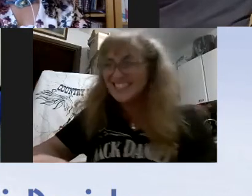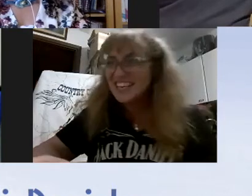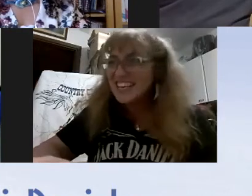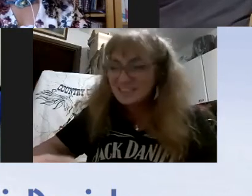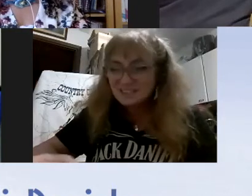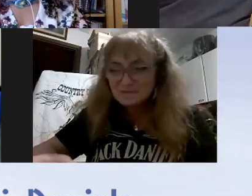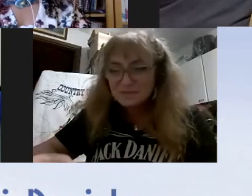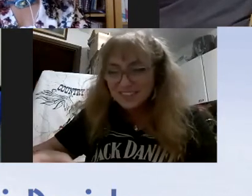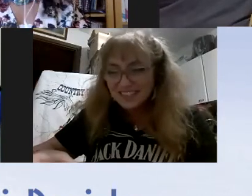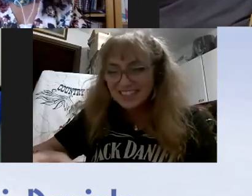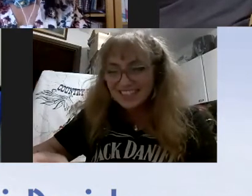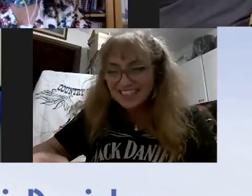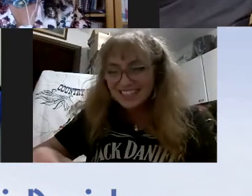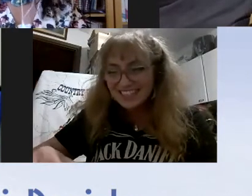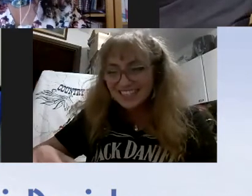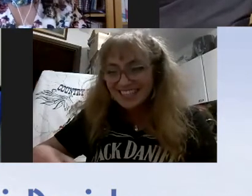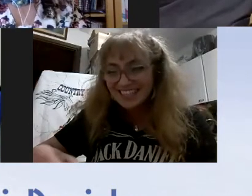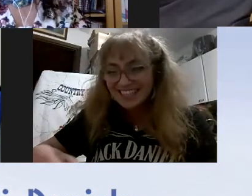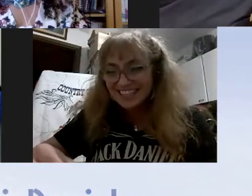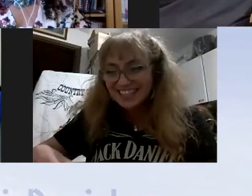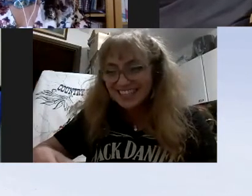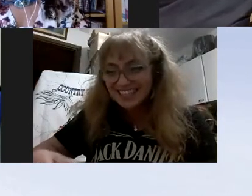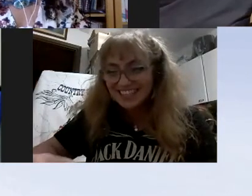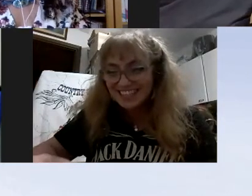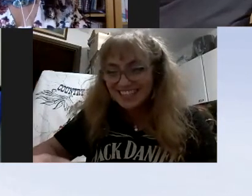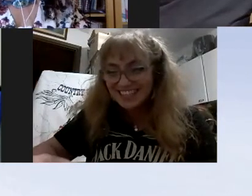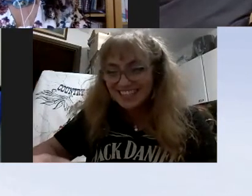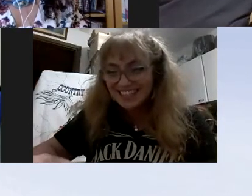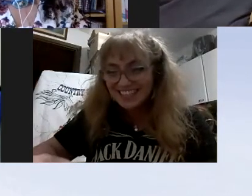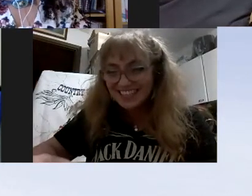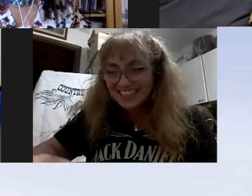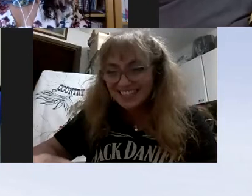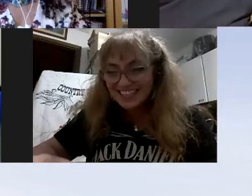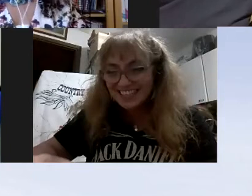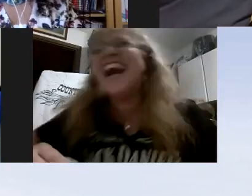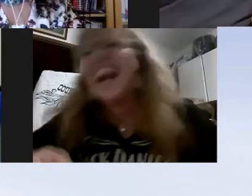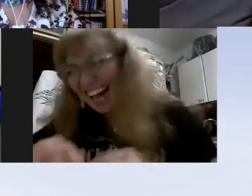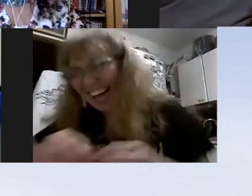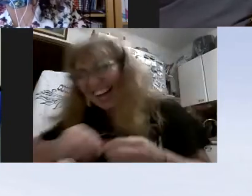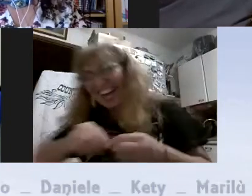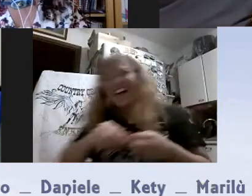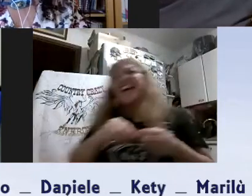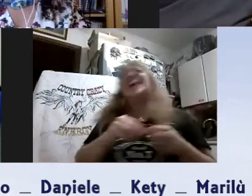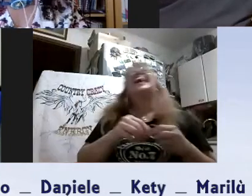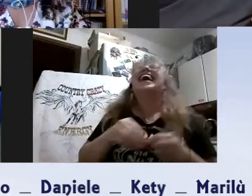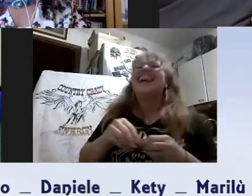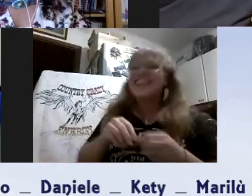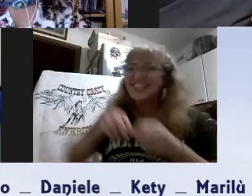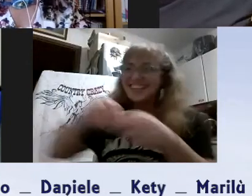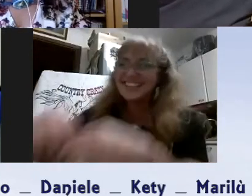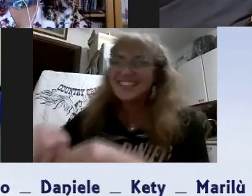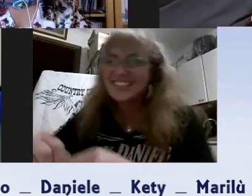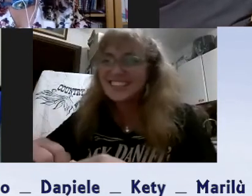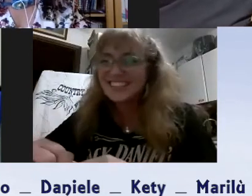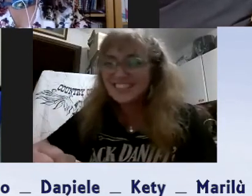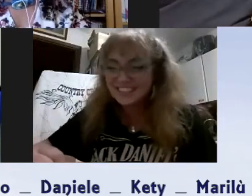mi aspettavano con dei legni per darmele di santa ragione. E invece da noi in Romagna, quando uscivi a qualsiasi